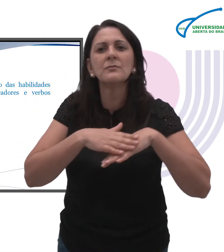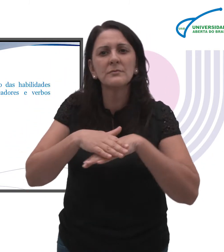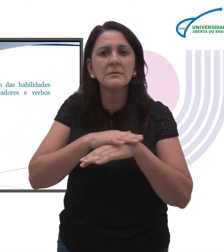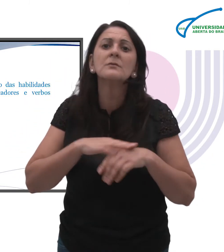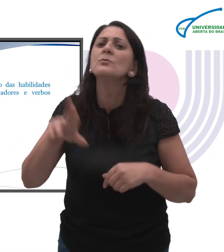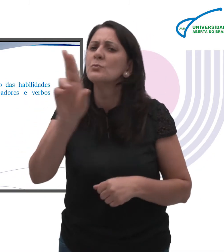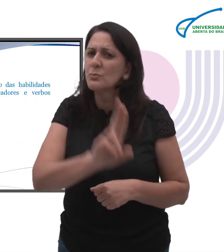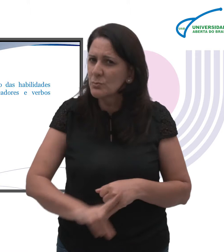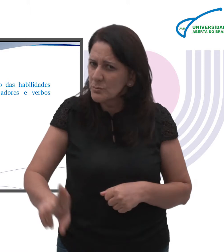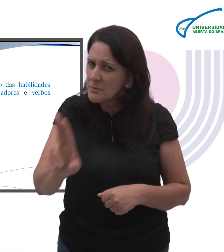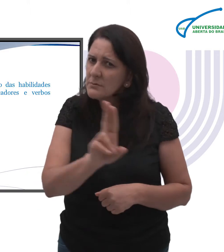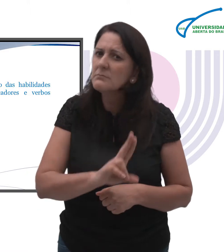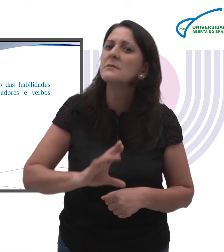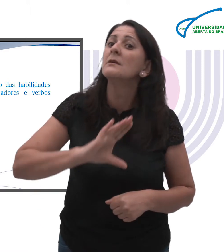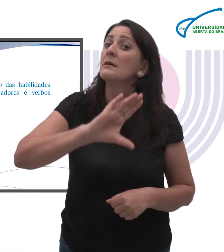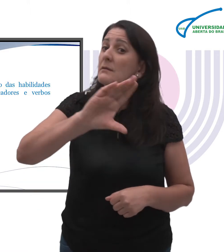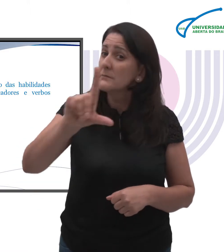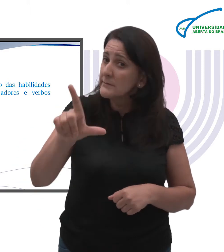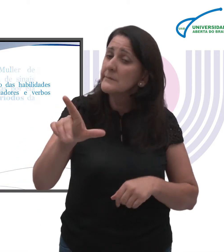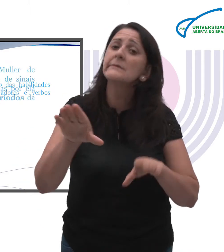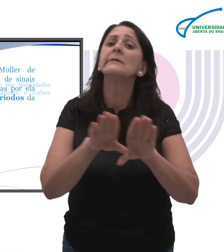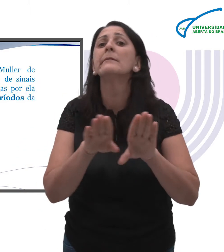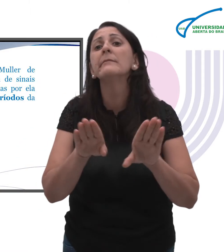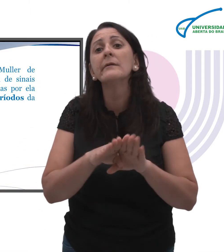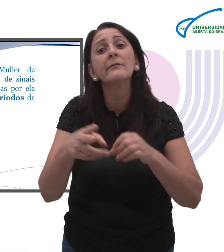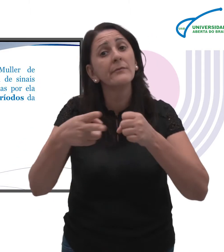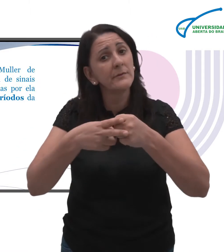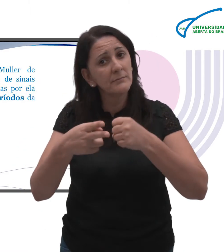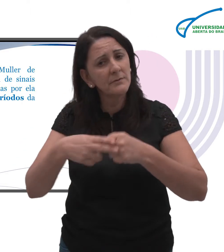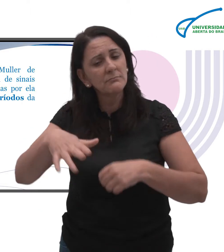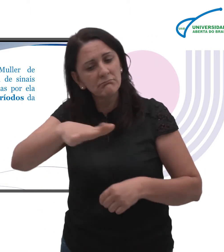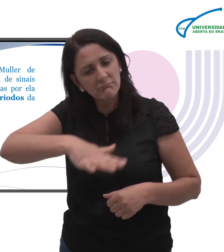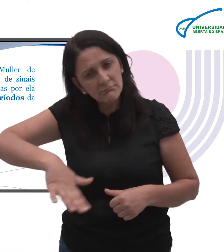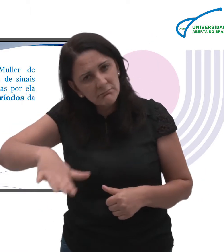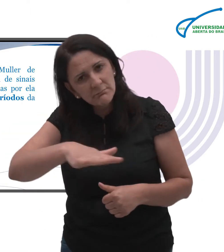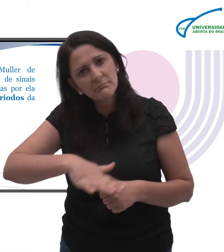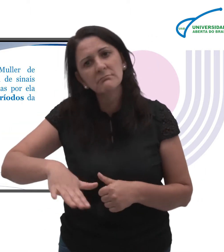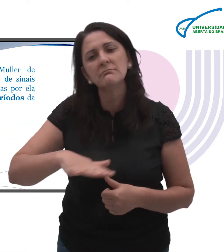utilização de classificadores e verbos espaciais.